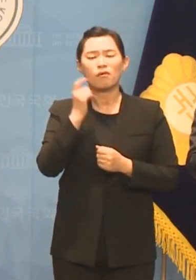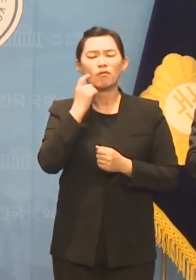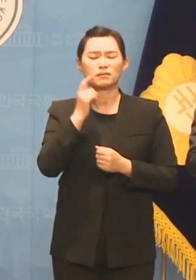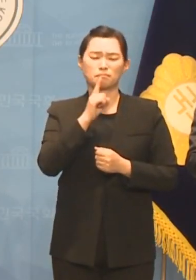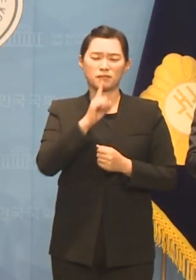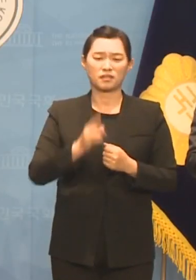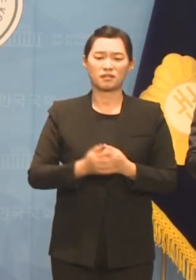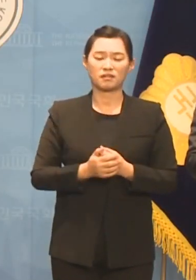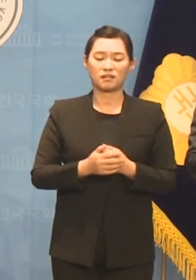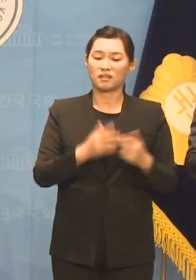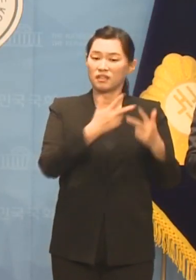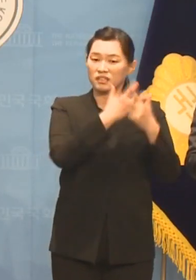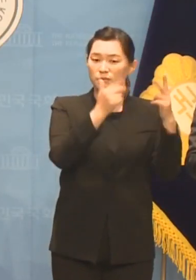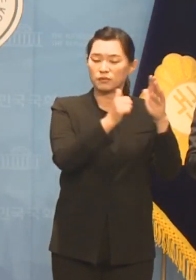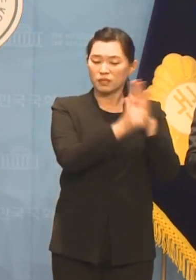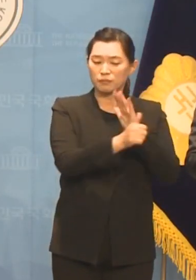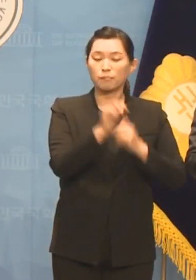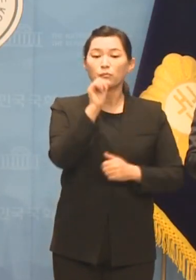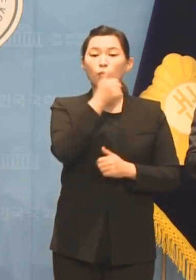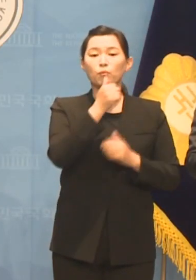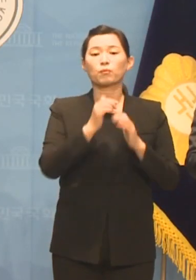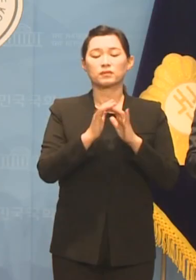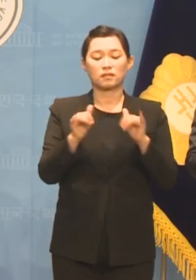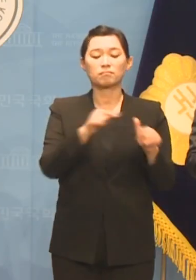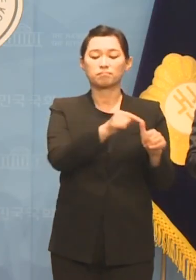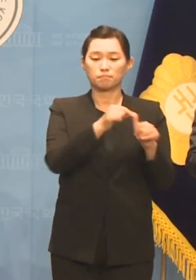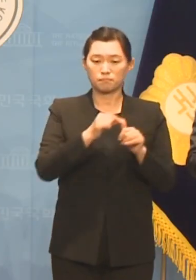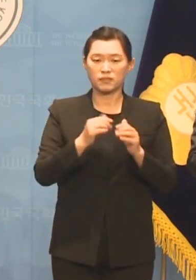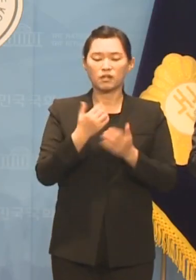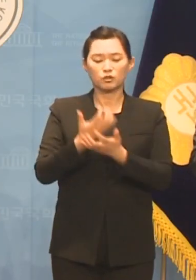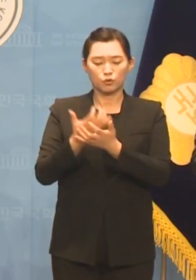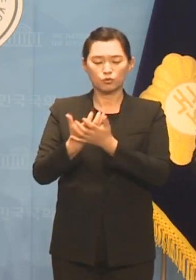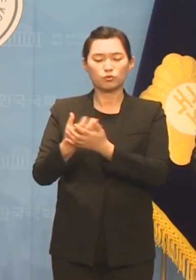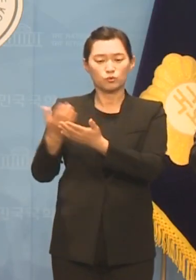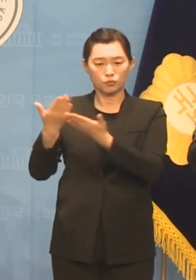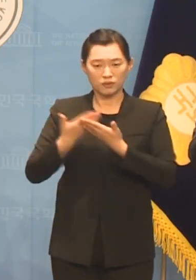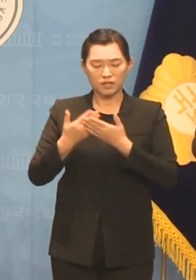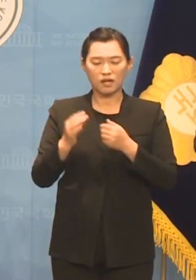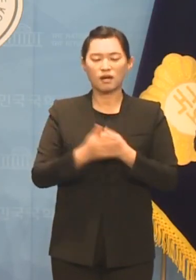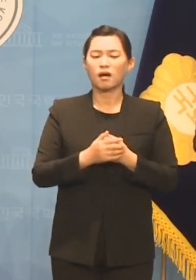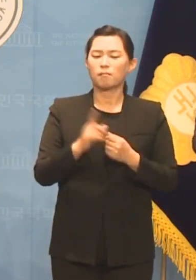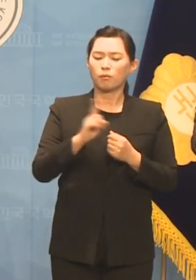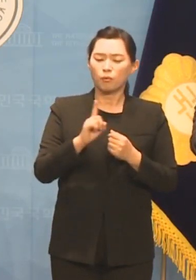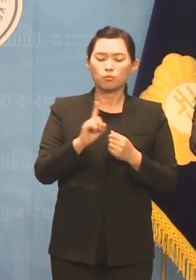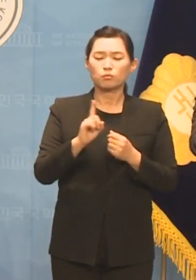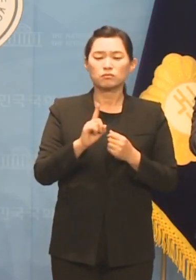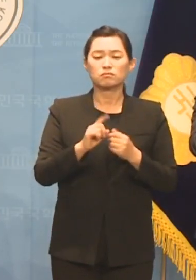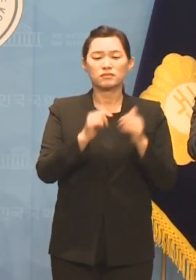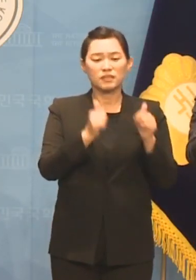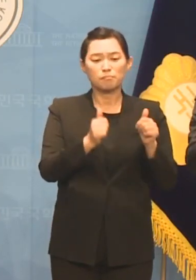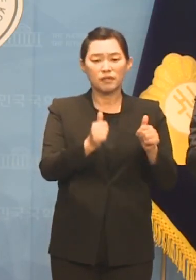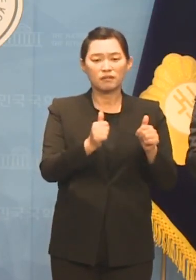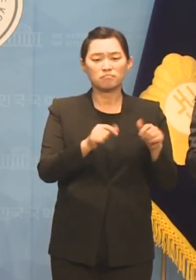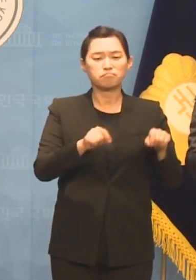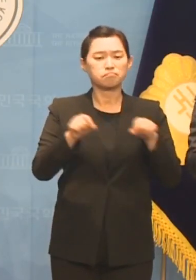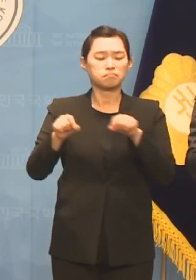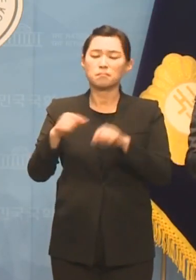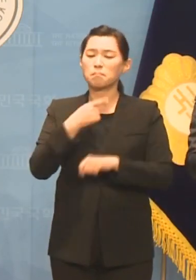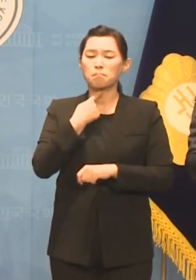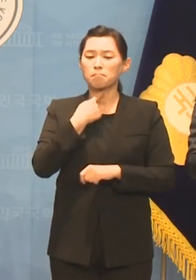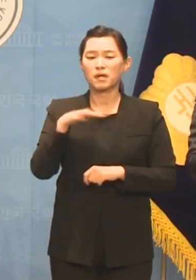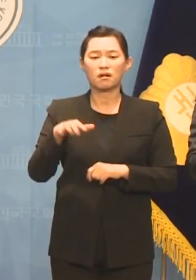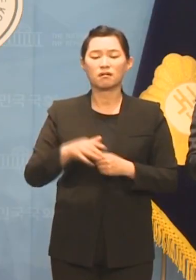사실입니다. 이재명 대표는 변호인 선임, 서류 송달, 재판기록 복사 등 어떠한 사유로도 재판을 지연시킨 적이